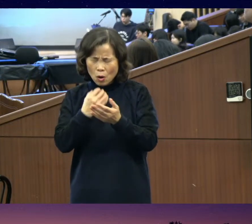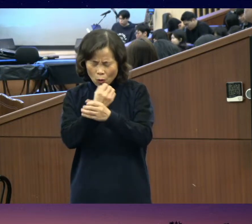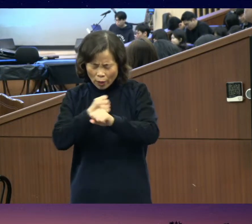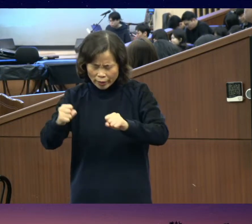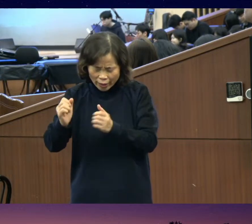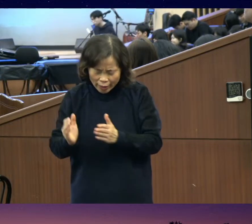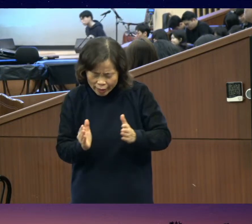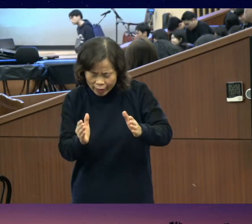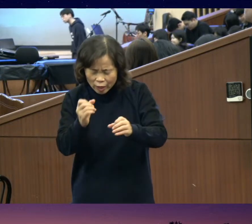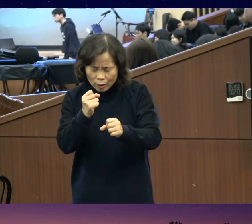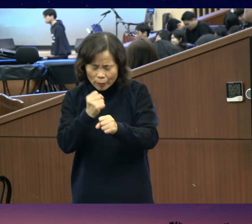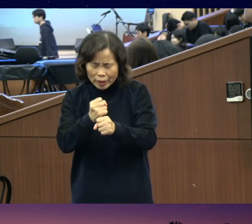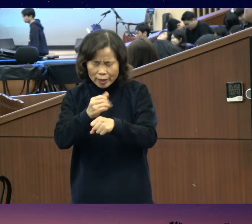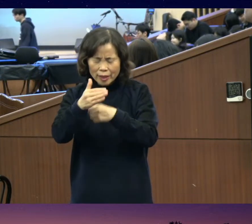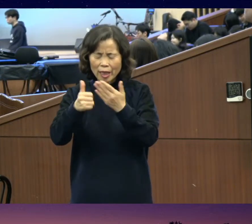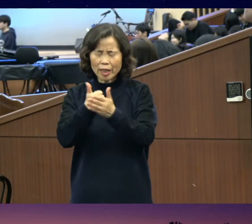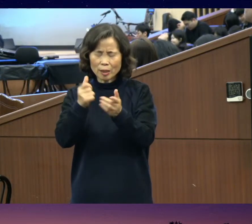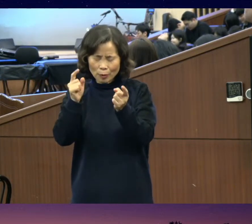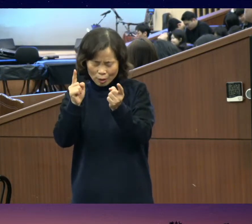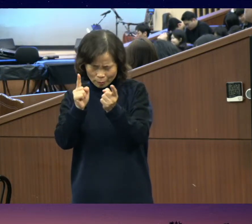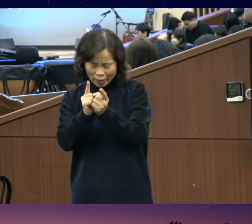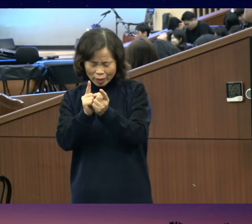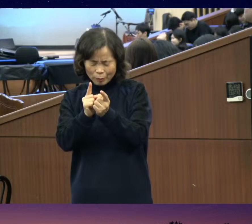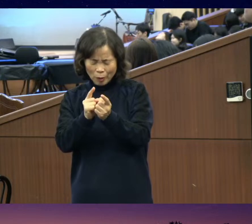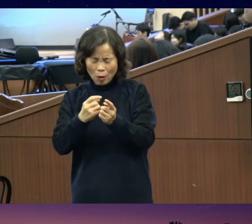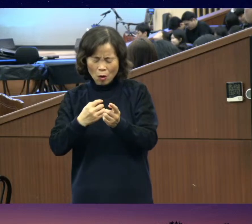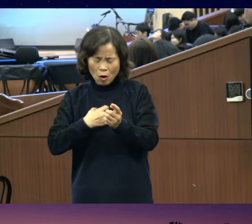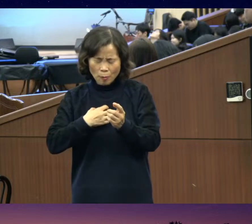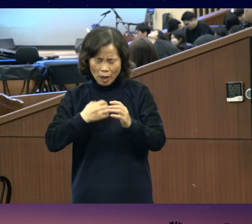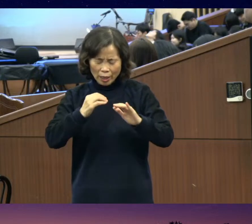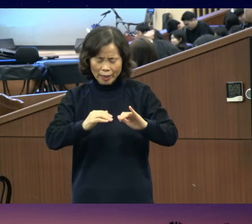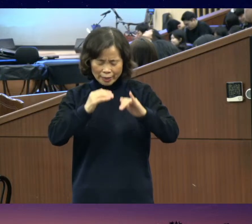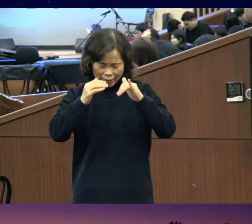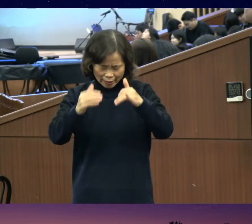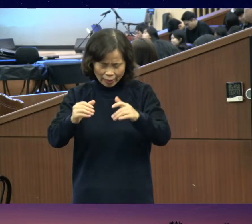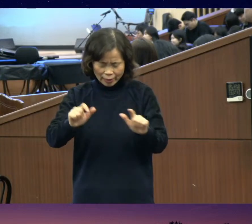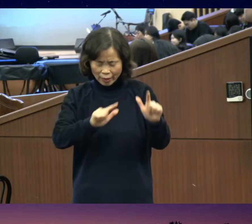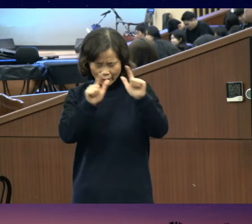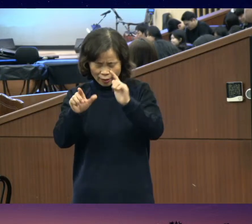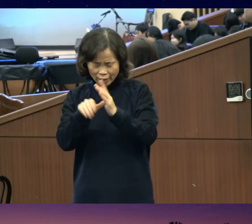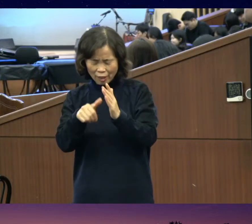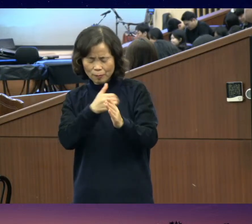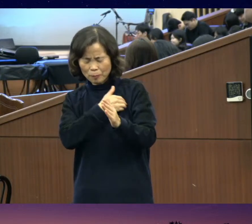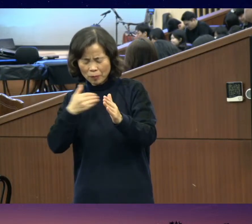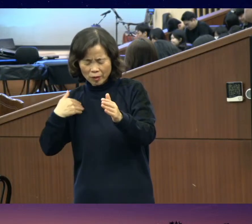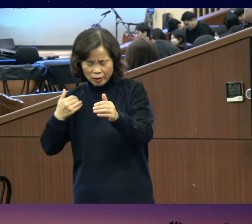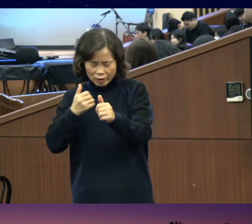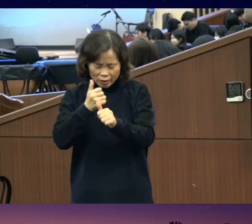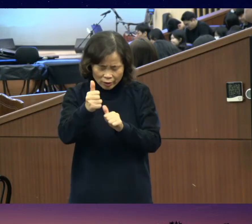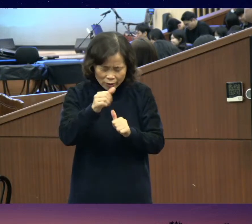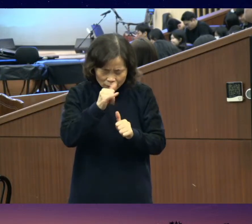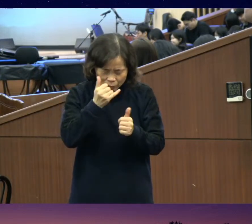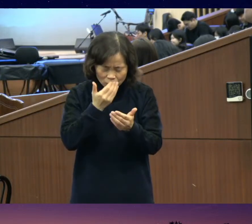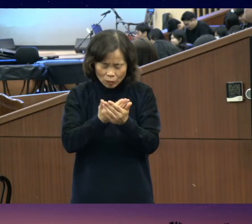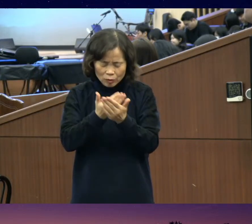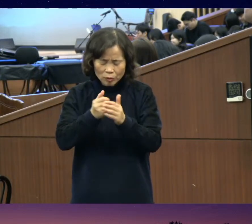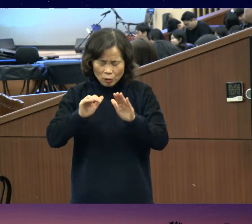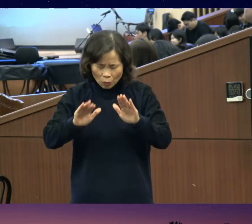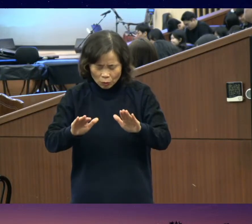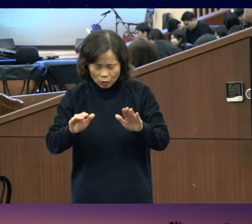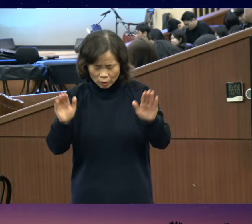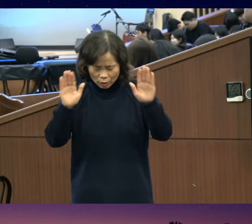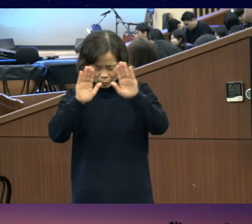날마다 만나며 이 척박한 세상에서도 능히 승리하며 나가는 저희들 되게 하여 주시옵소서. 오늘도 이